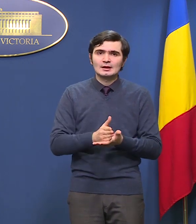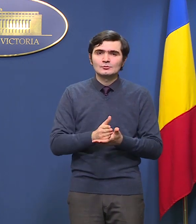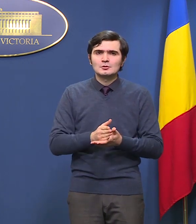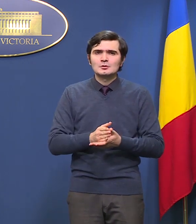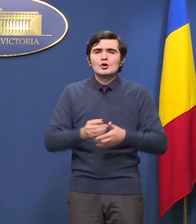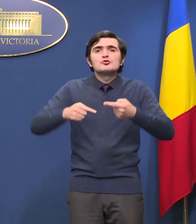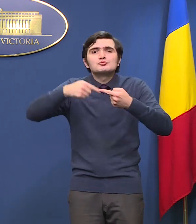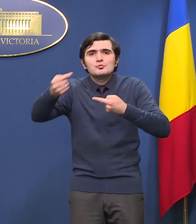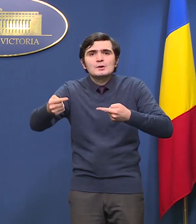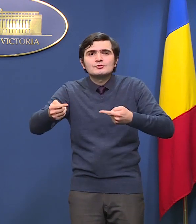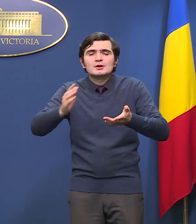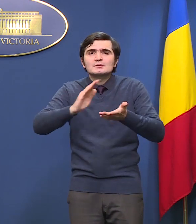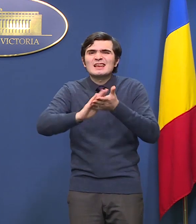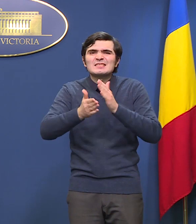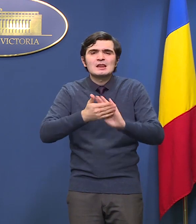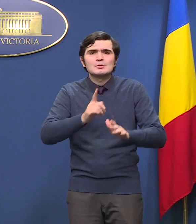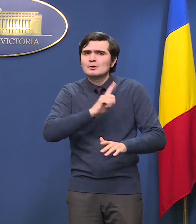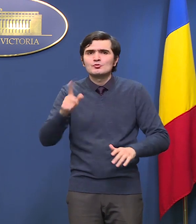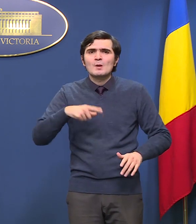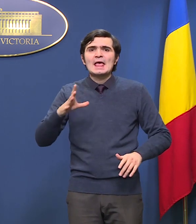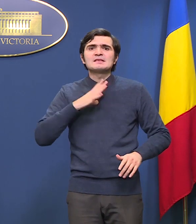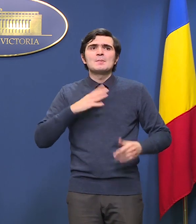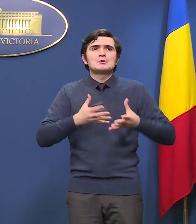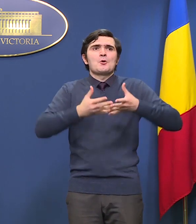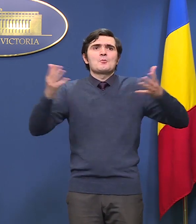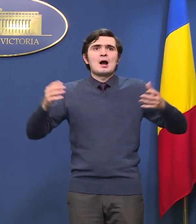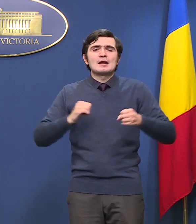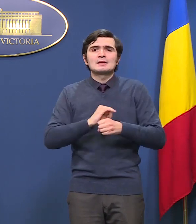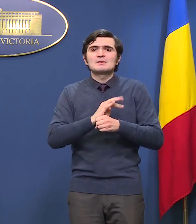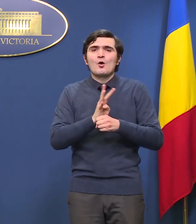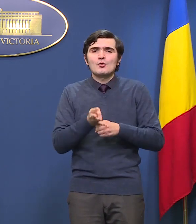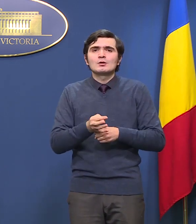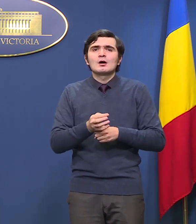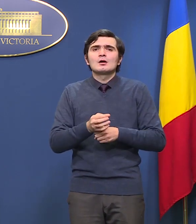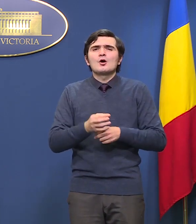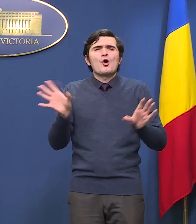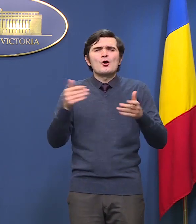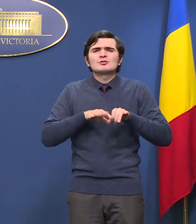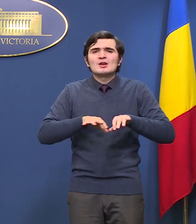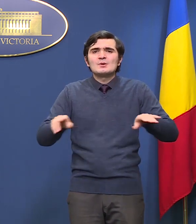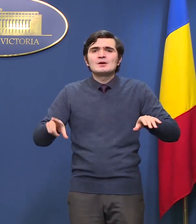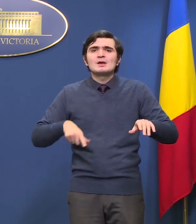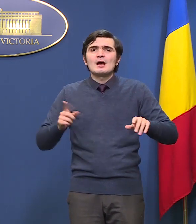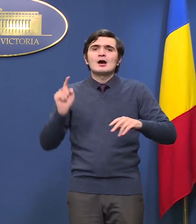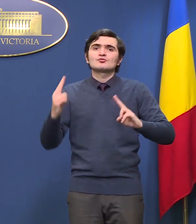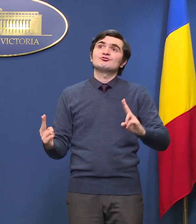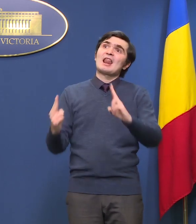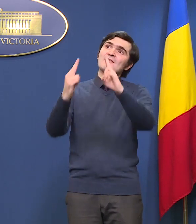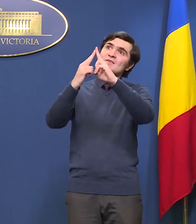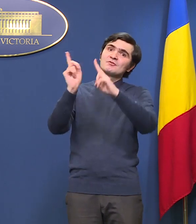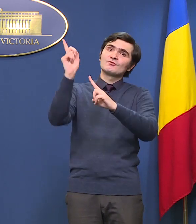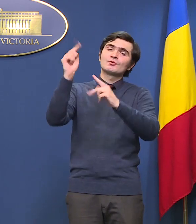exista un pericol real în răspândire, adică după ce vom trece de vârf, că se știe că orice epidemie atinge un vârf după care